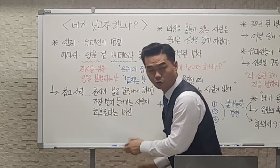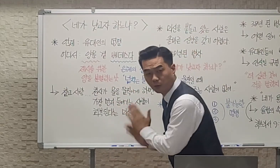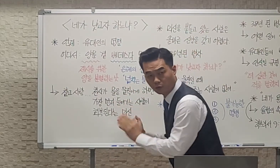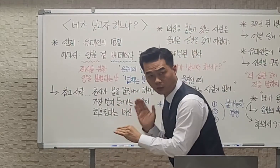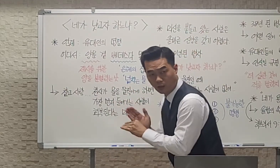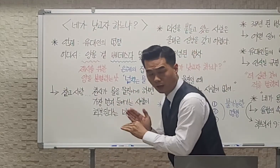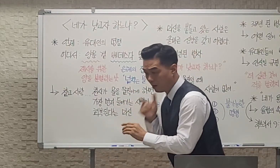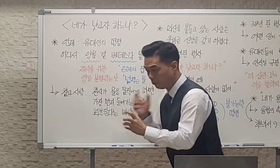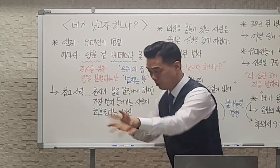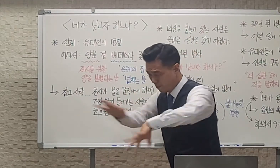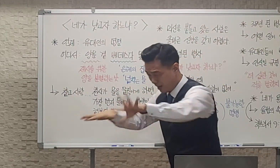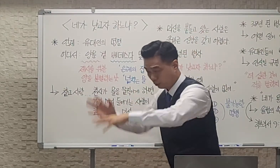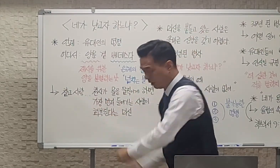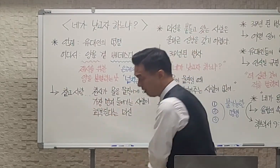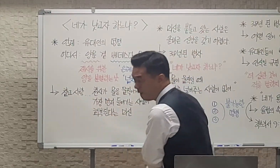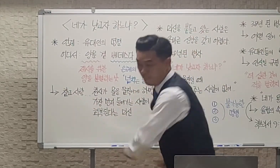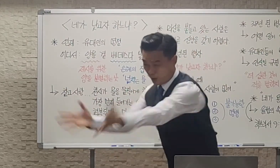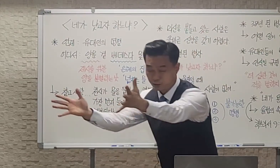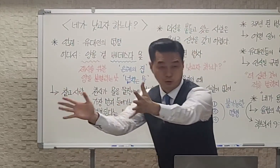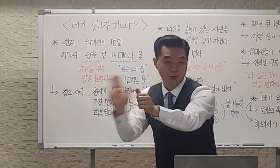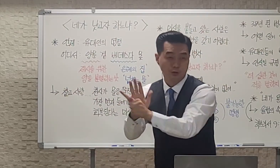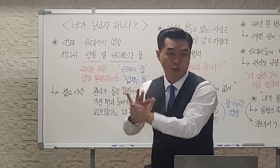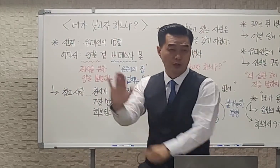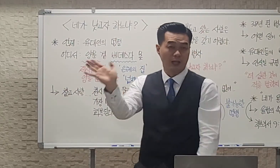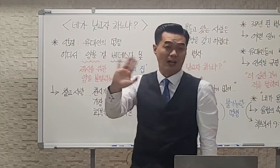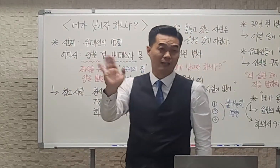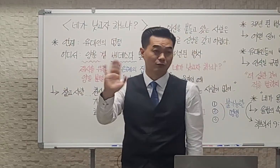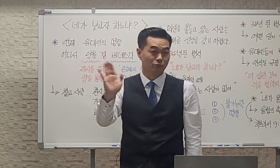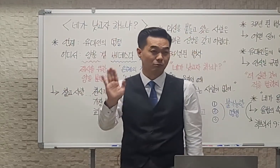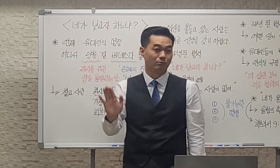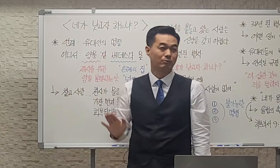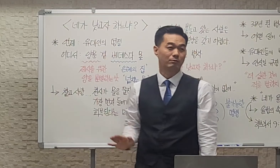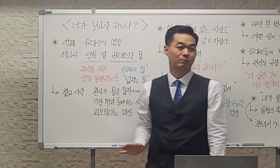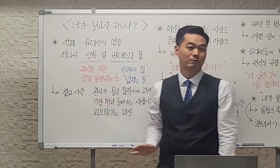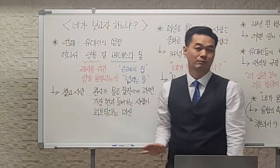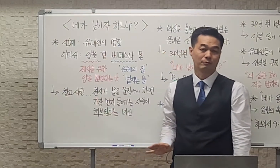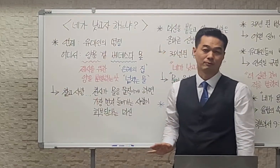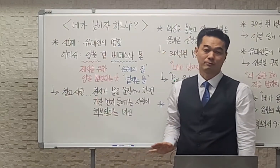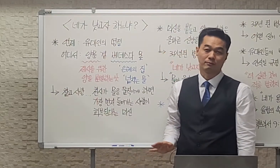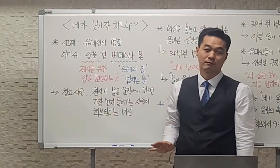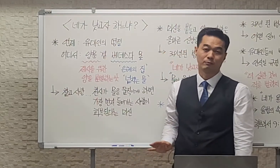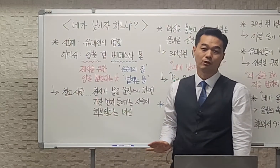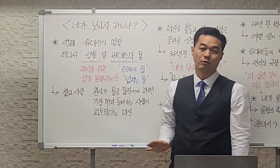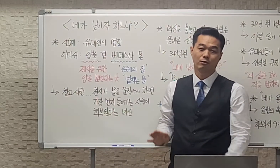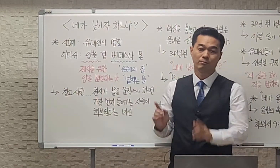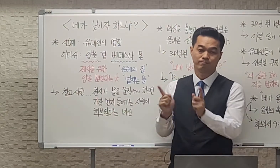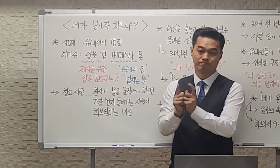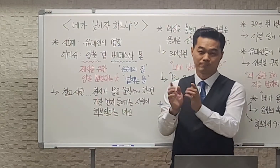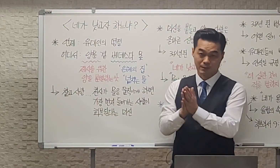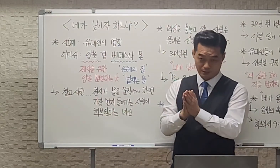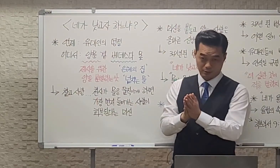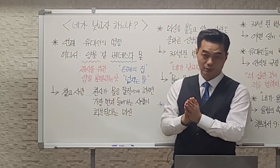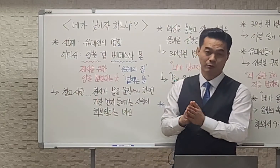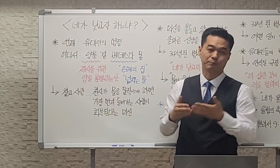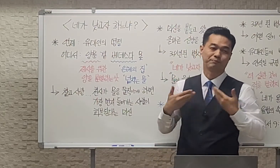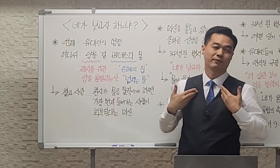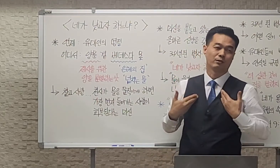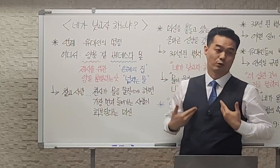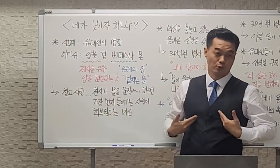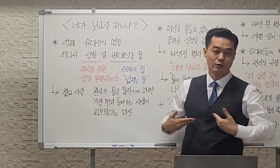준비하고 있다가 물이 막 더할 때 던져 좋아하는 게 아니고 뭐라고요? 직접 조용히